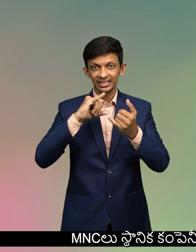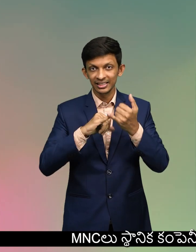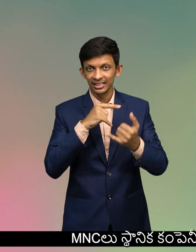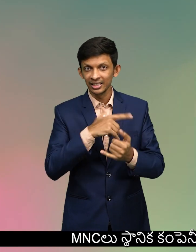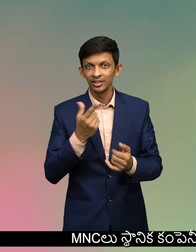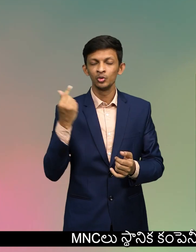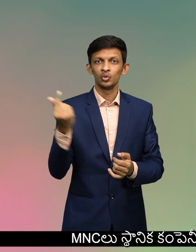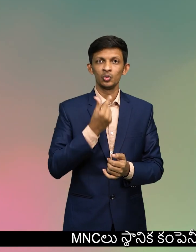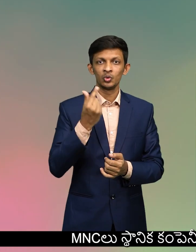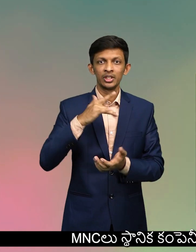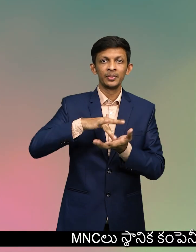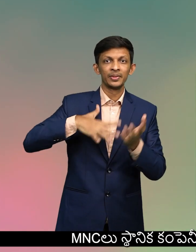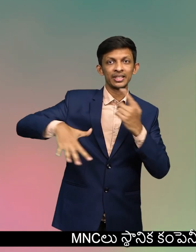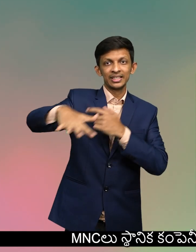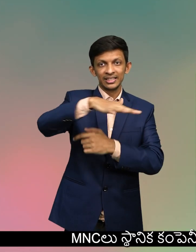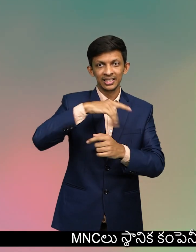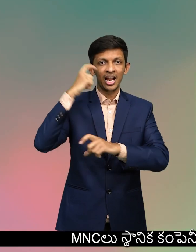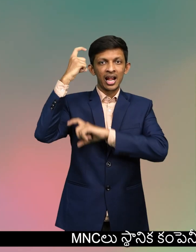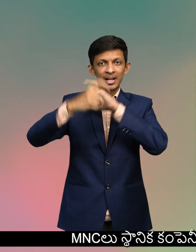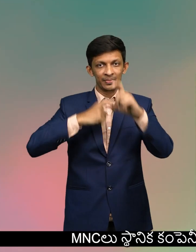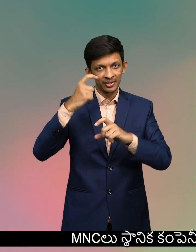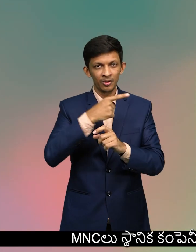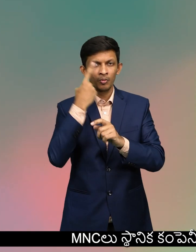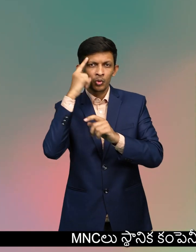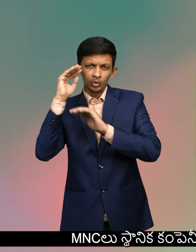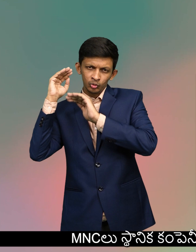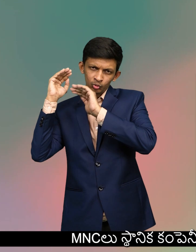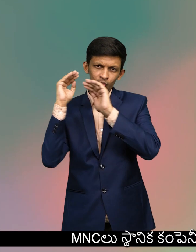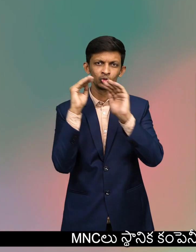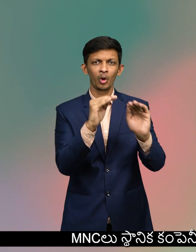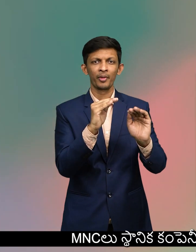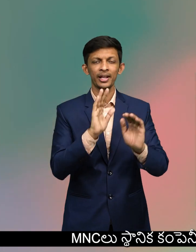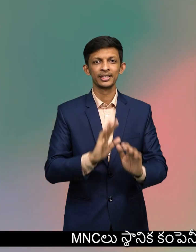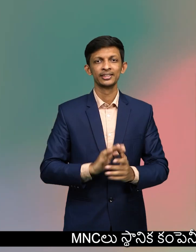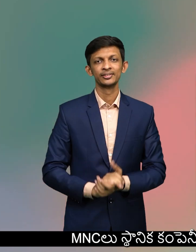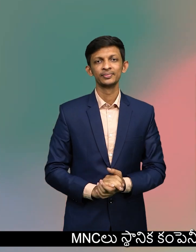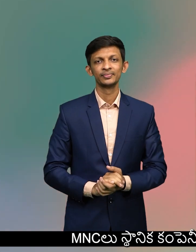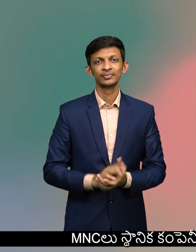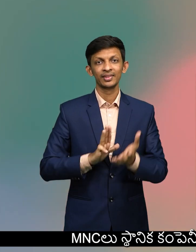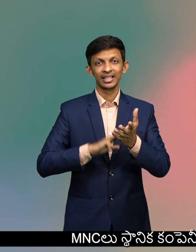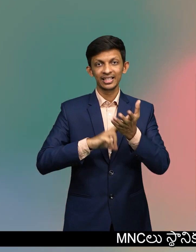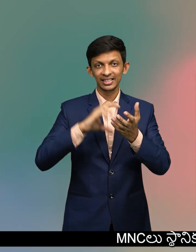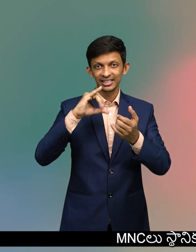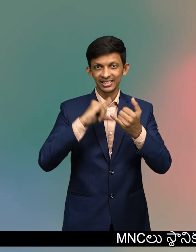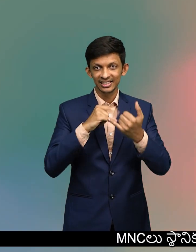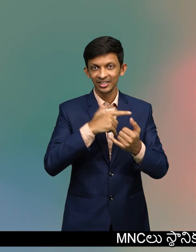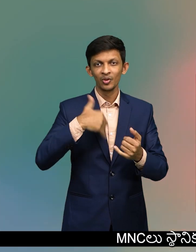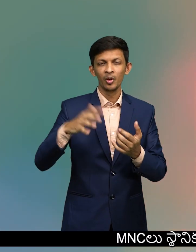ఎంఎన్సీలు స్థానిక కంపెనీలను సరఫరా కోసం ఉపయోగిస్తాయి. ఎంఎన్సీలు